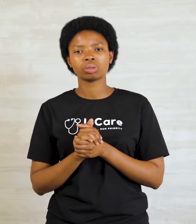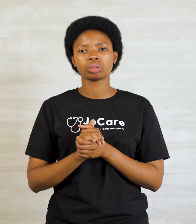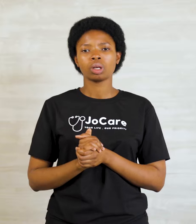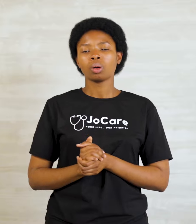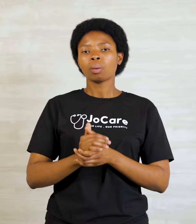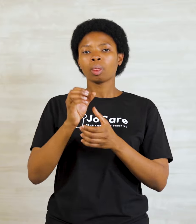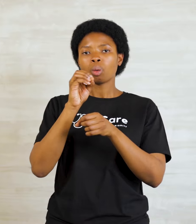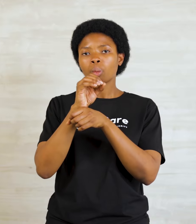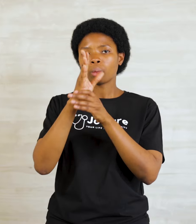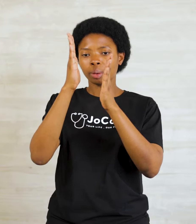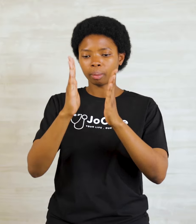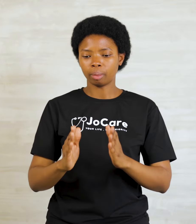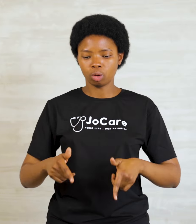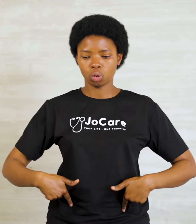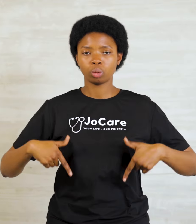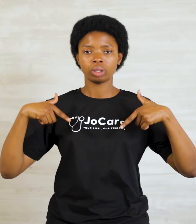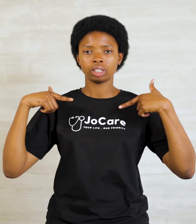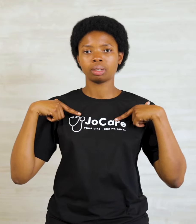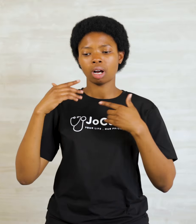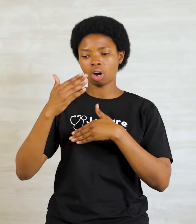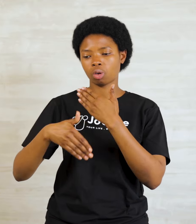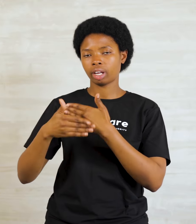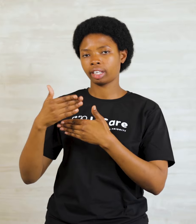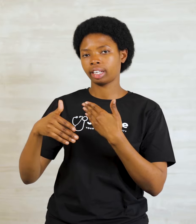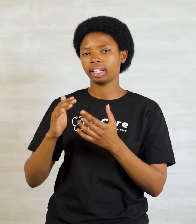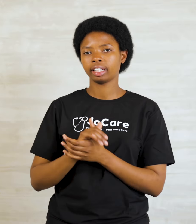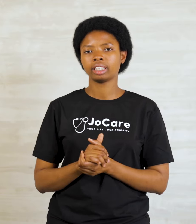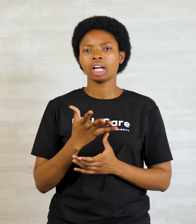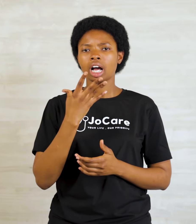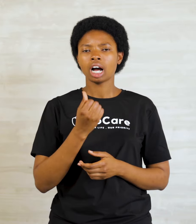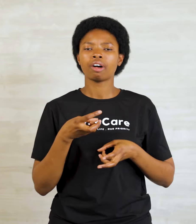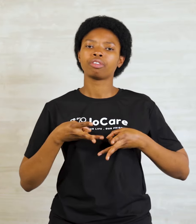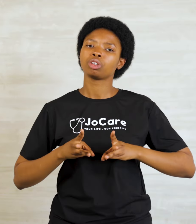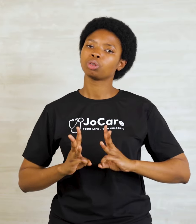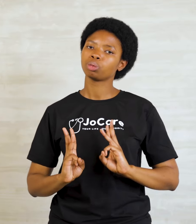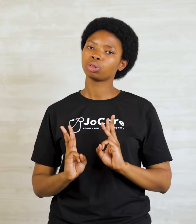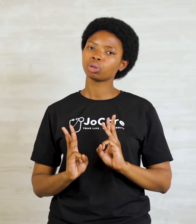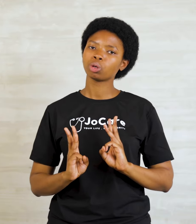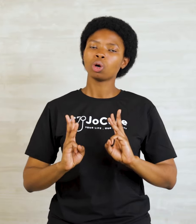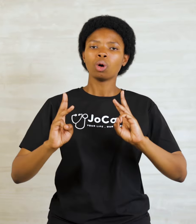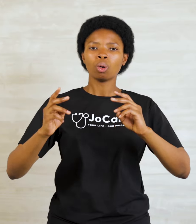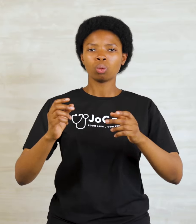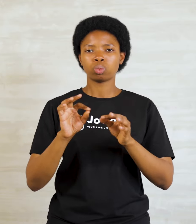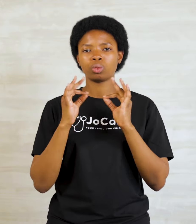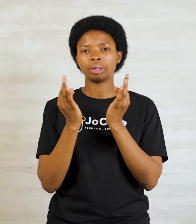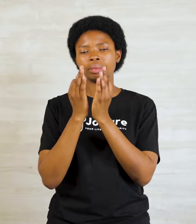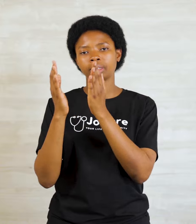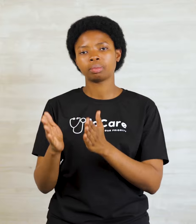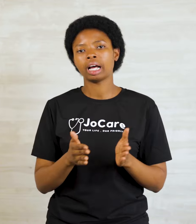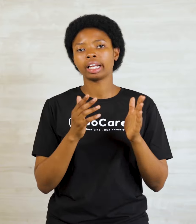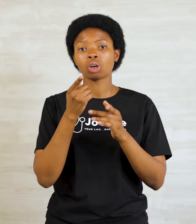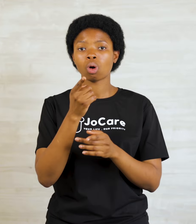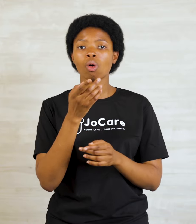w'ubuzima ukwegereye intambwe zingahe ari bafite uburyo bwo kuboneza wifuza yego niba